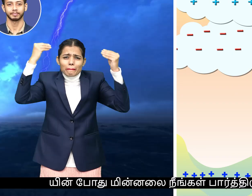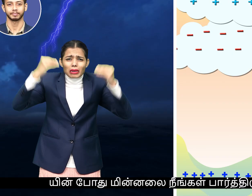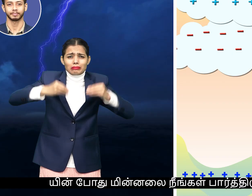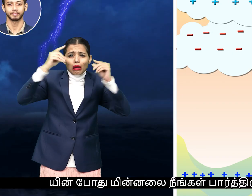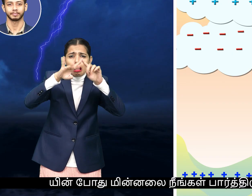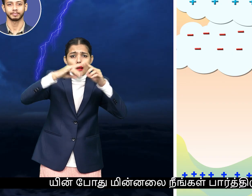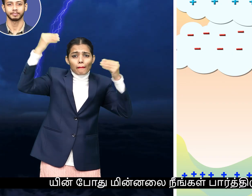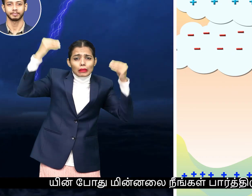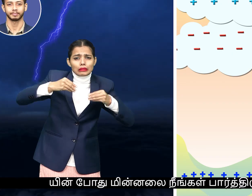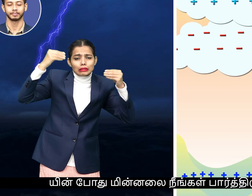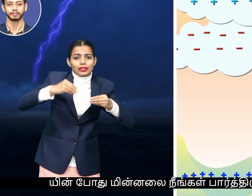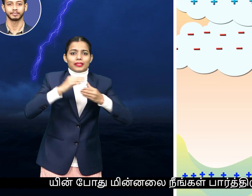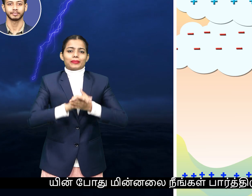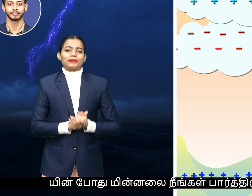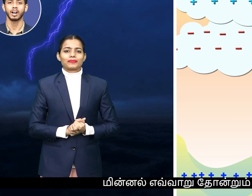பார்த்திருப்பீர்கள்.